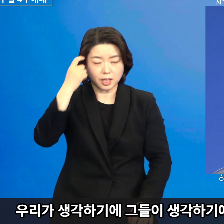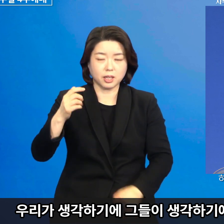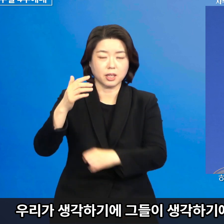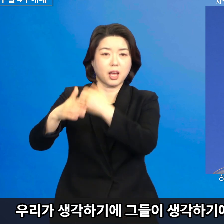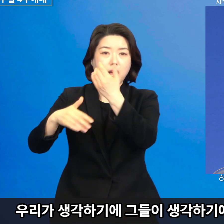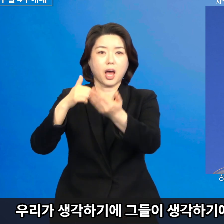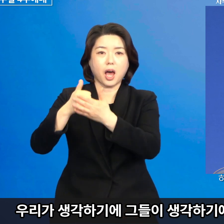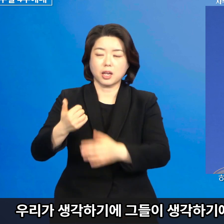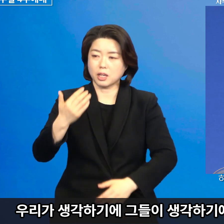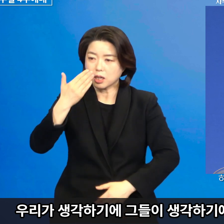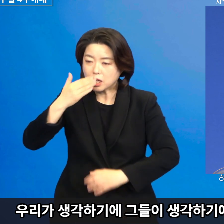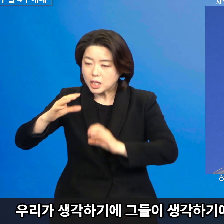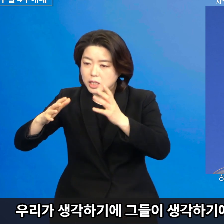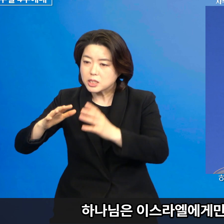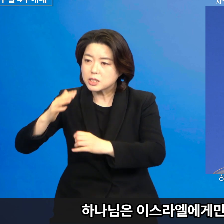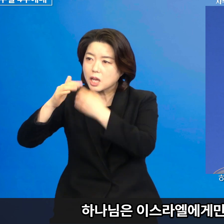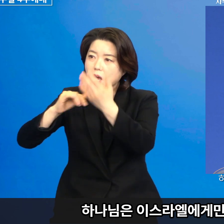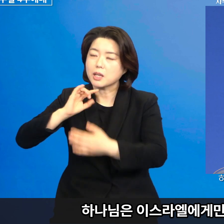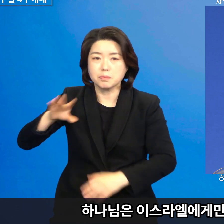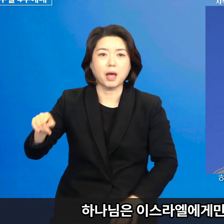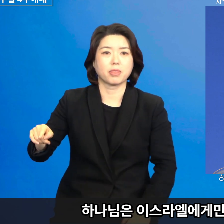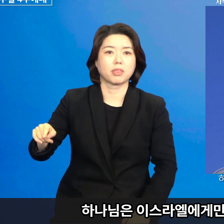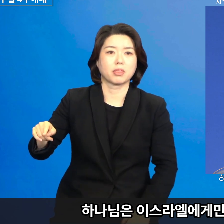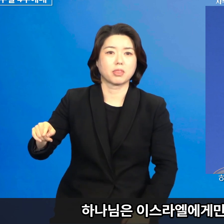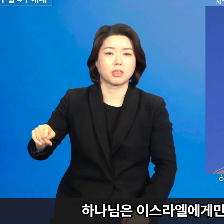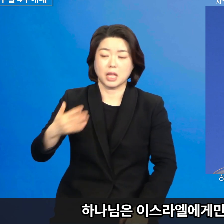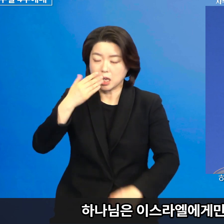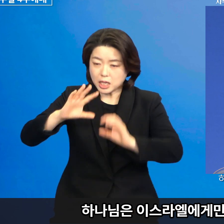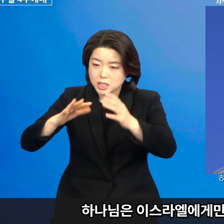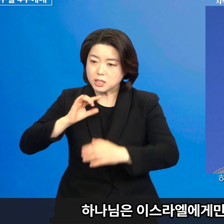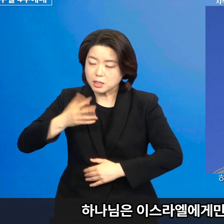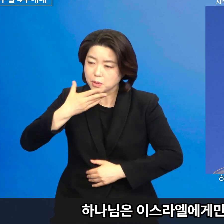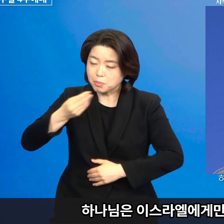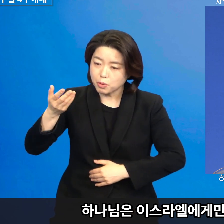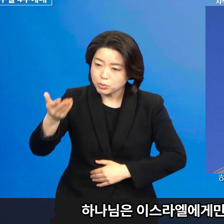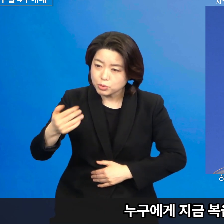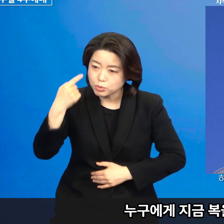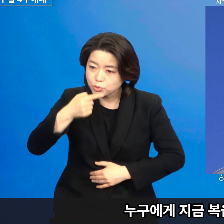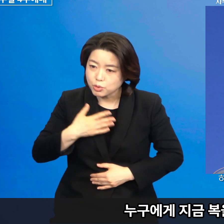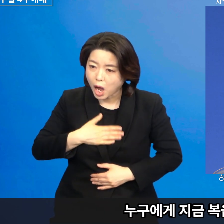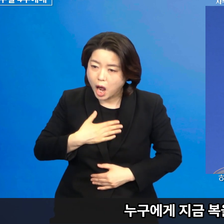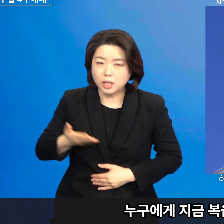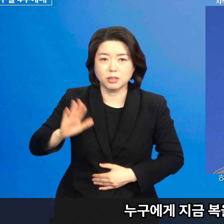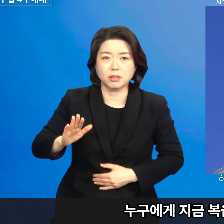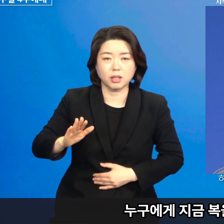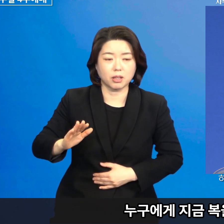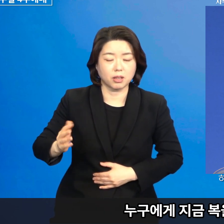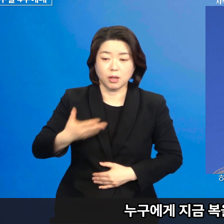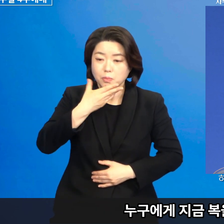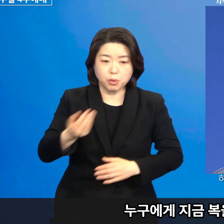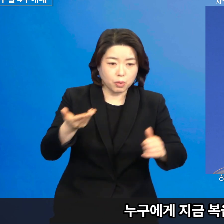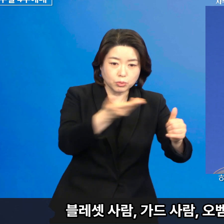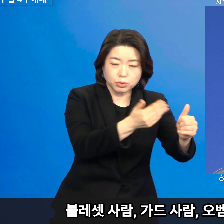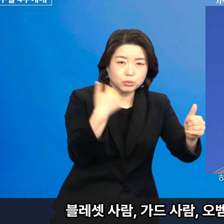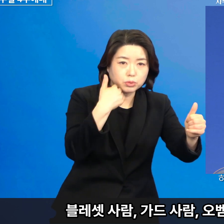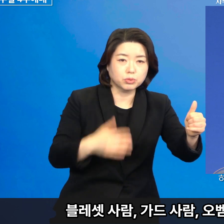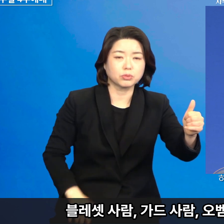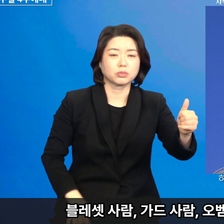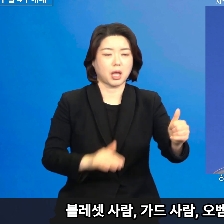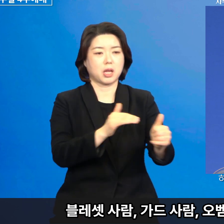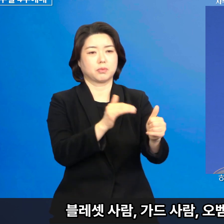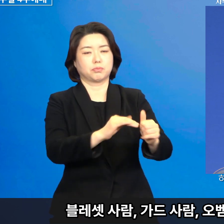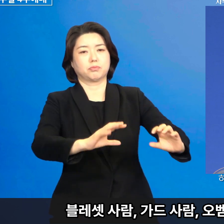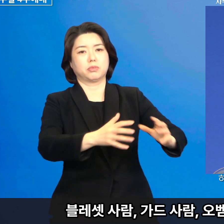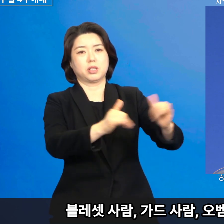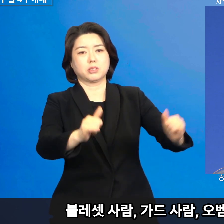하나님은 이스라엘의 하나님이고 하나님은 이스라엘에게만 복을 주신 줄 알았는데 누구에게 좀 복을 주고 계세요? 블레셋